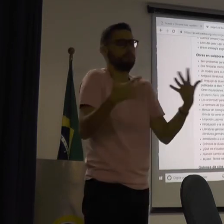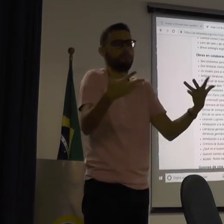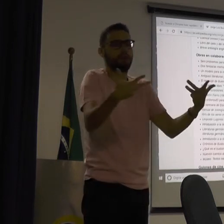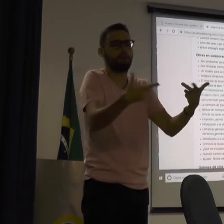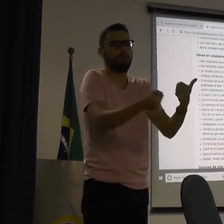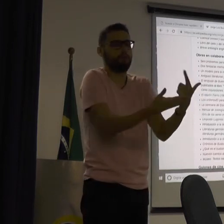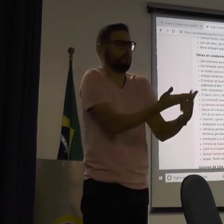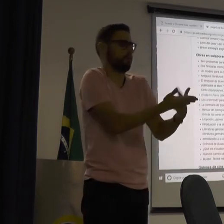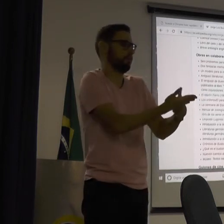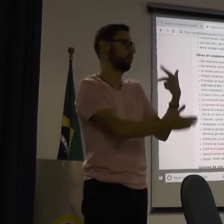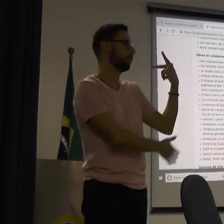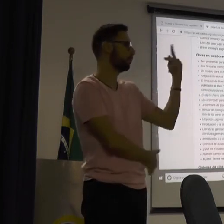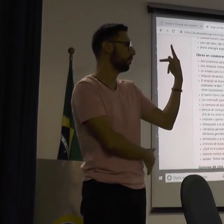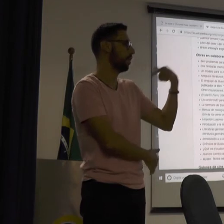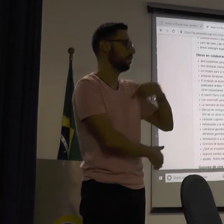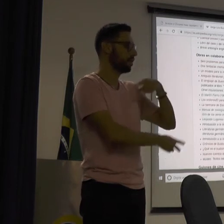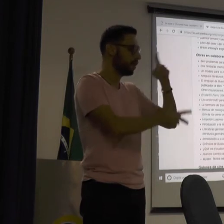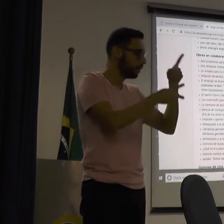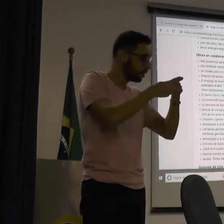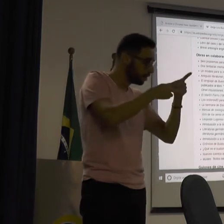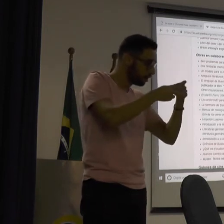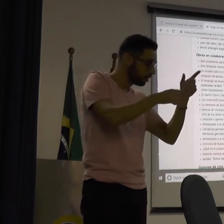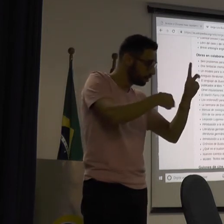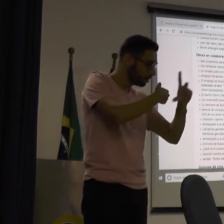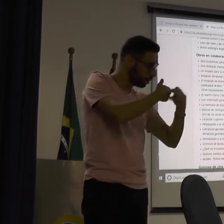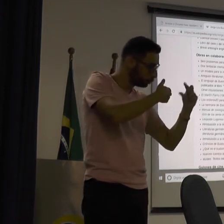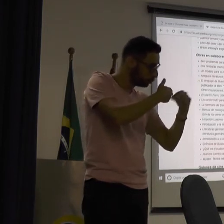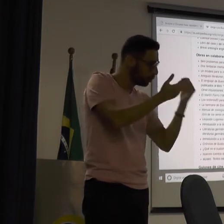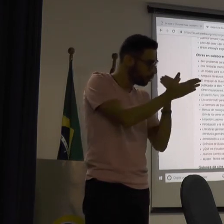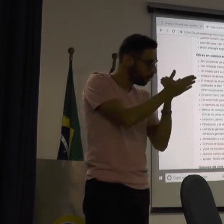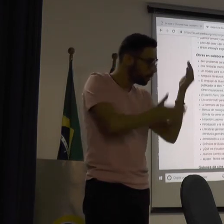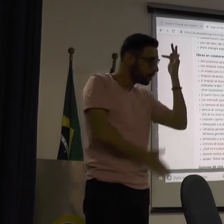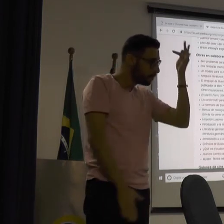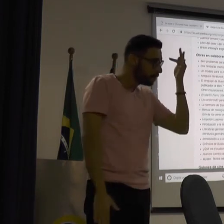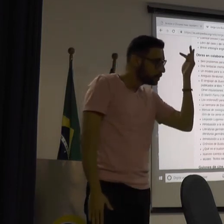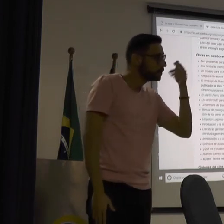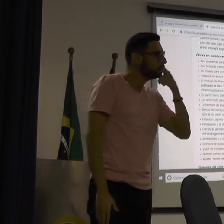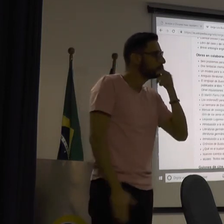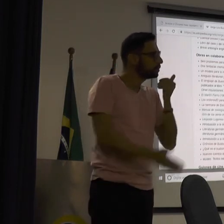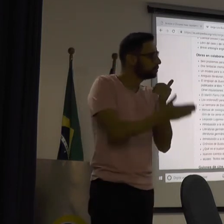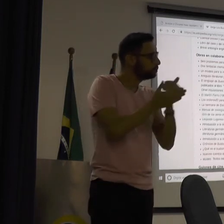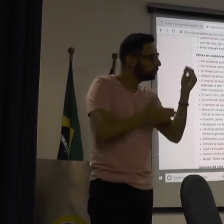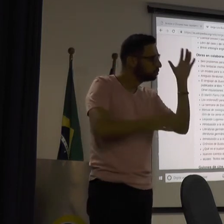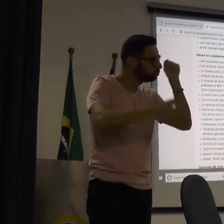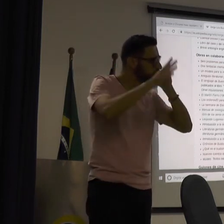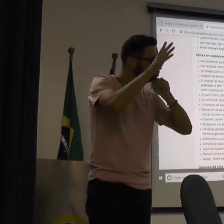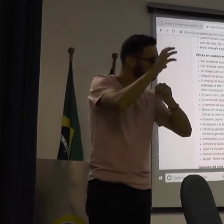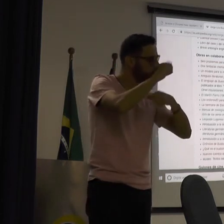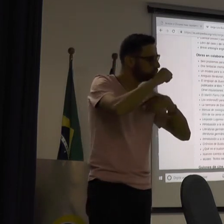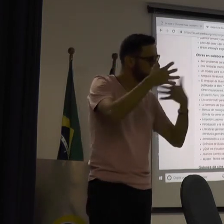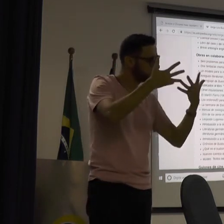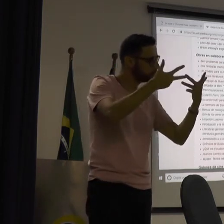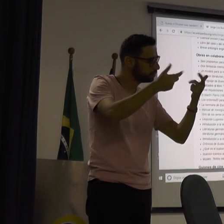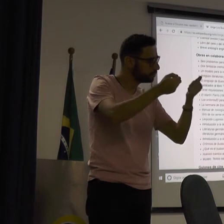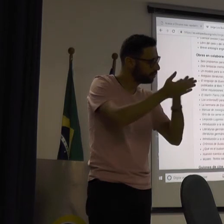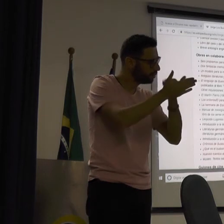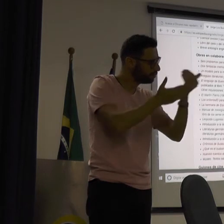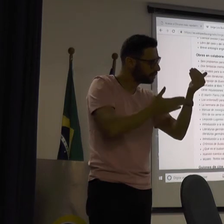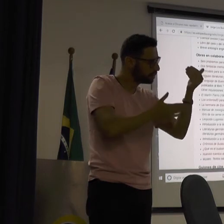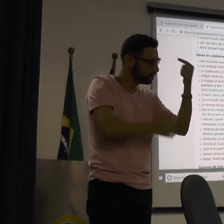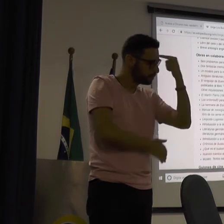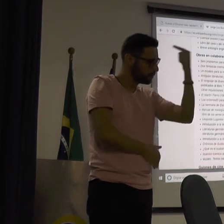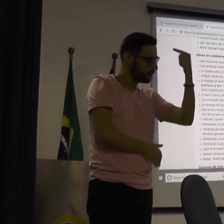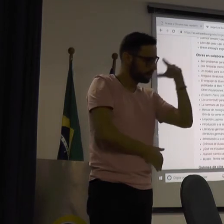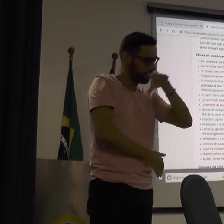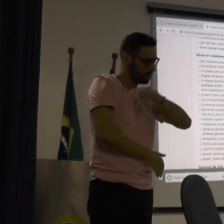maravilha. E o que diz o Schopenhauer logo no comecinho? Ele fala o seguinte, que a gente não fala do